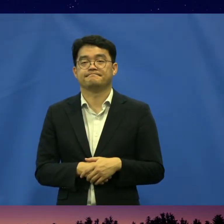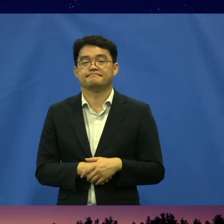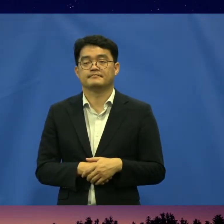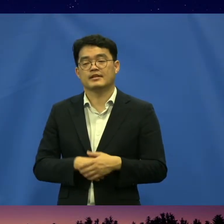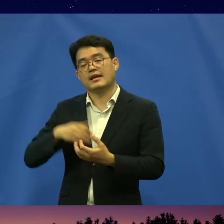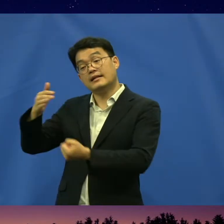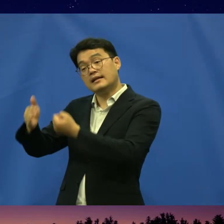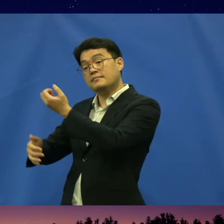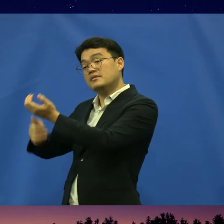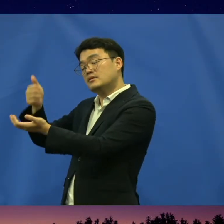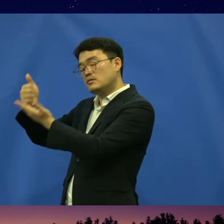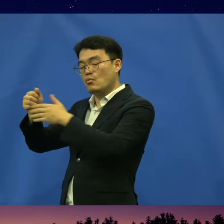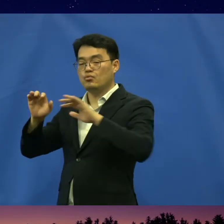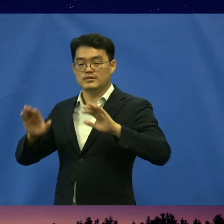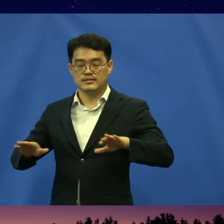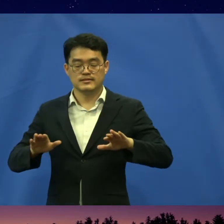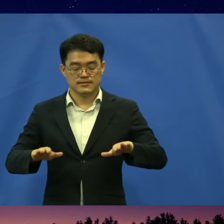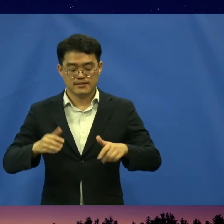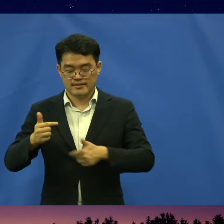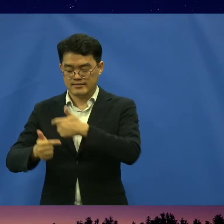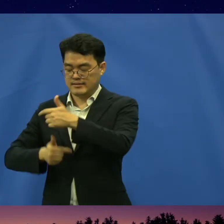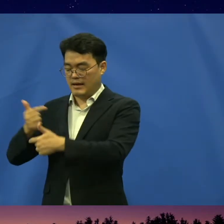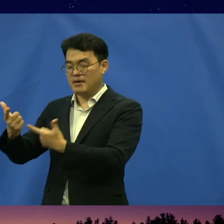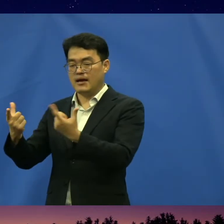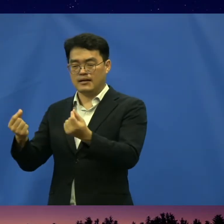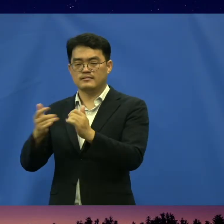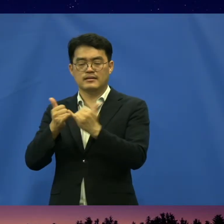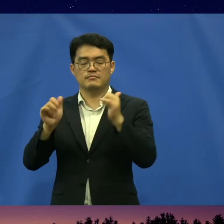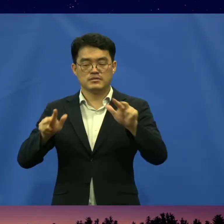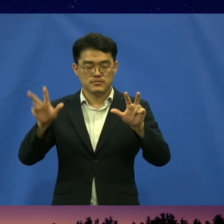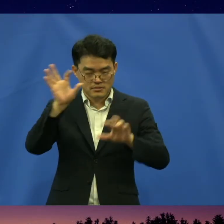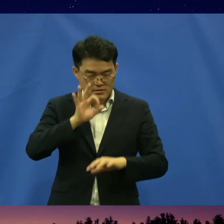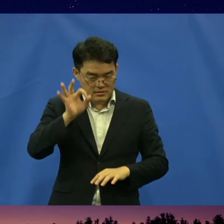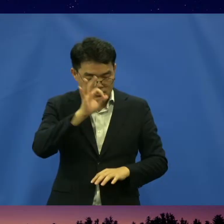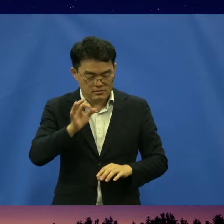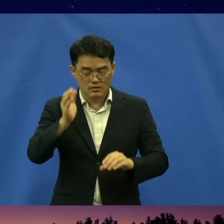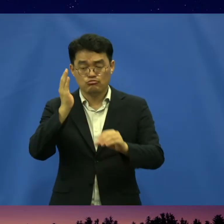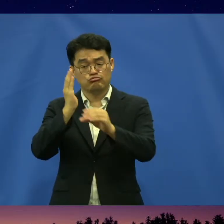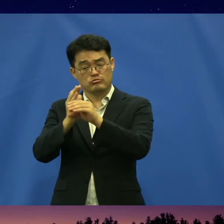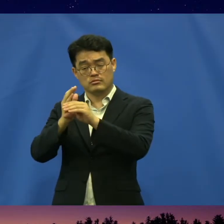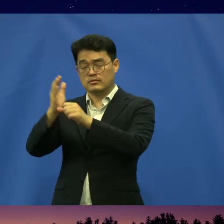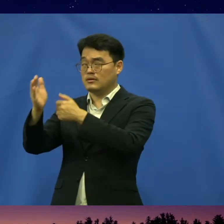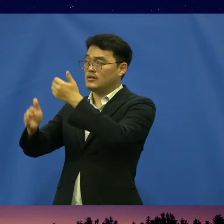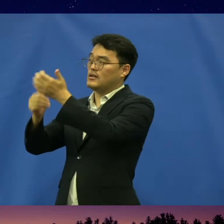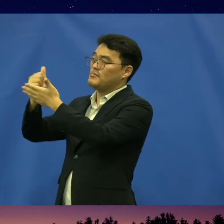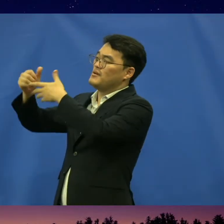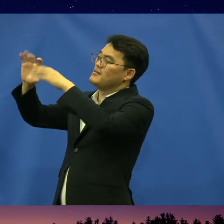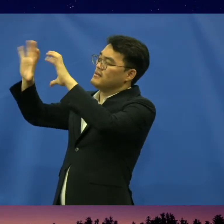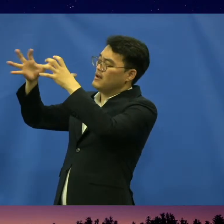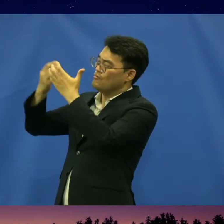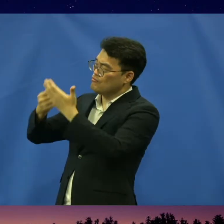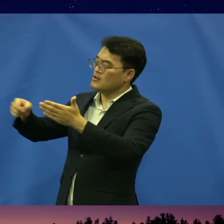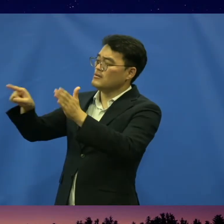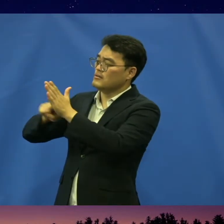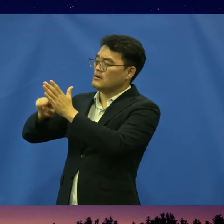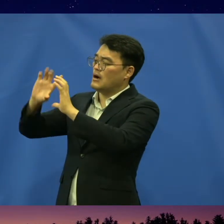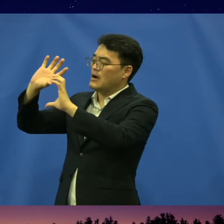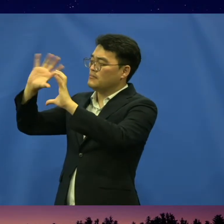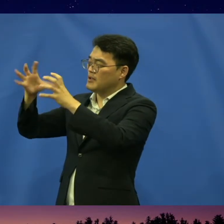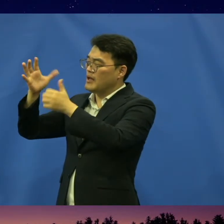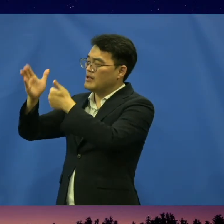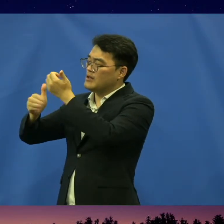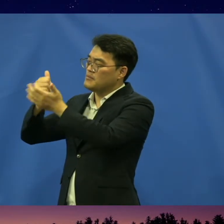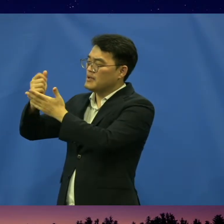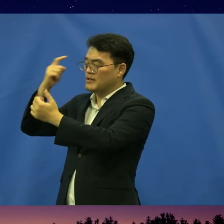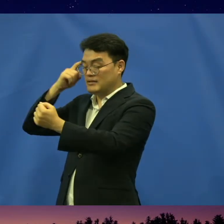하나님은 오늘 이 시대에 느헤미야 같은 사람을 찾으세요. 하나님의 나라를 위하여 하나님의 뜻을 받들고 자신의